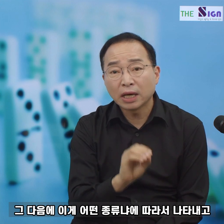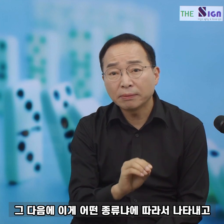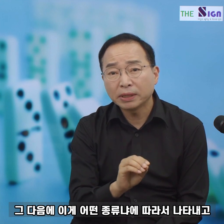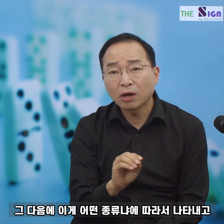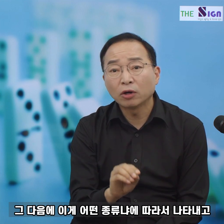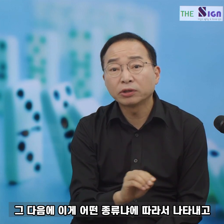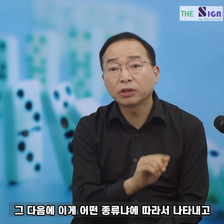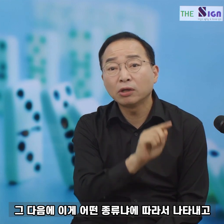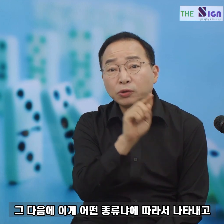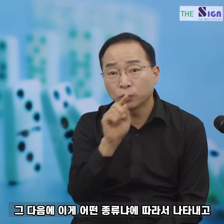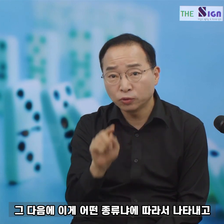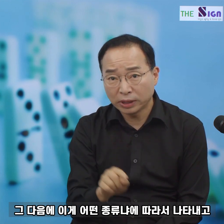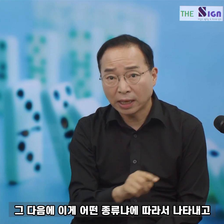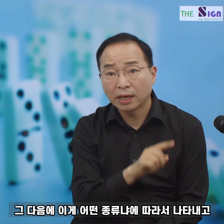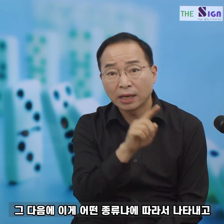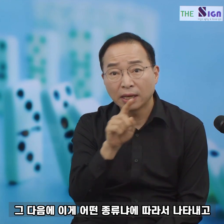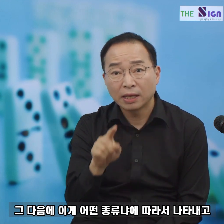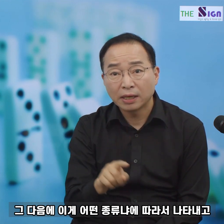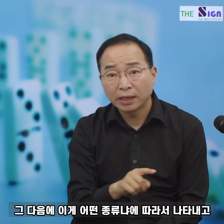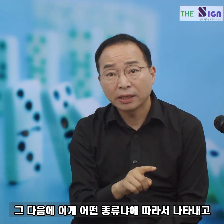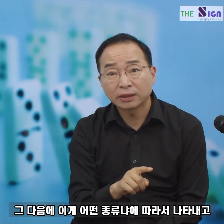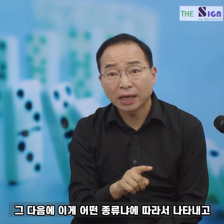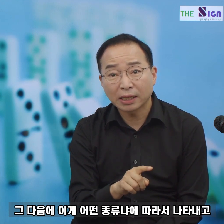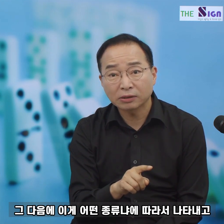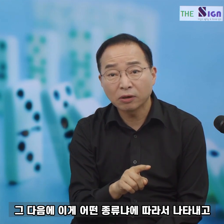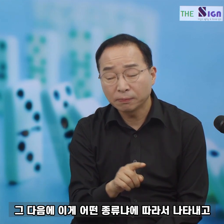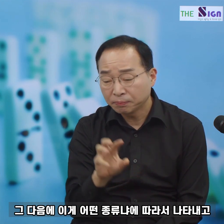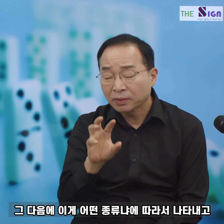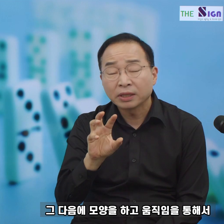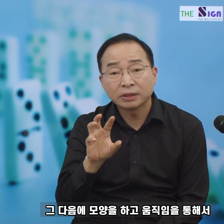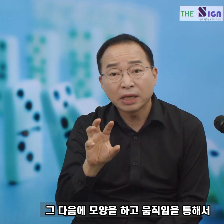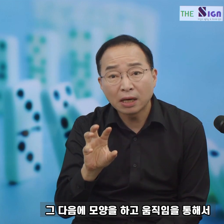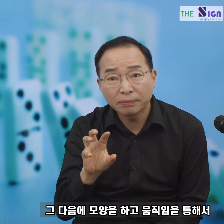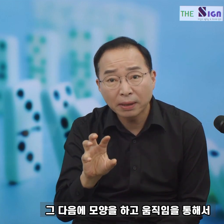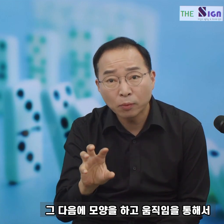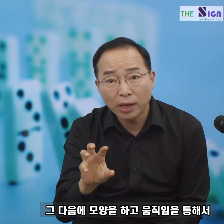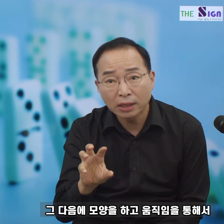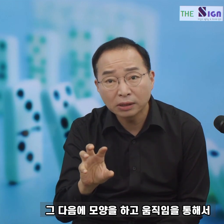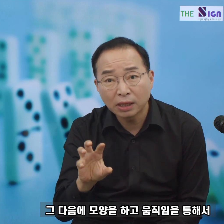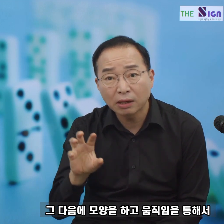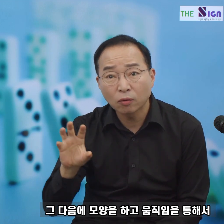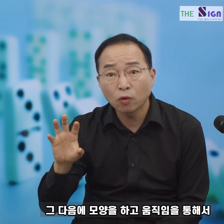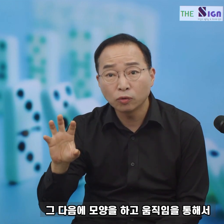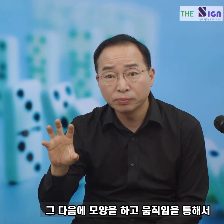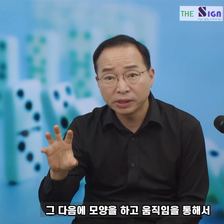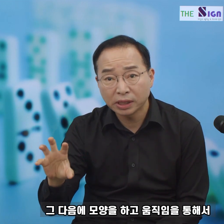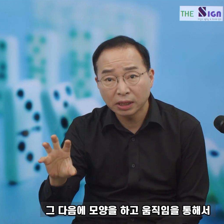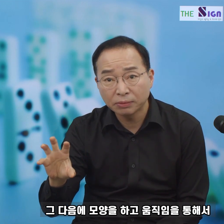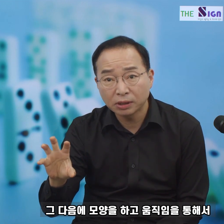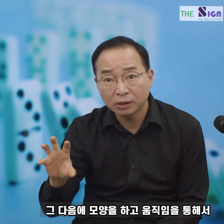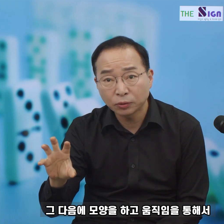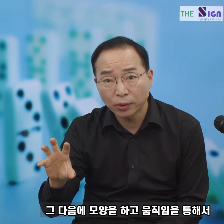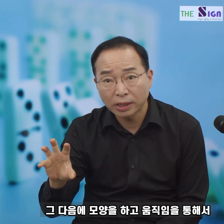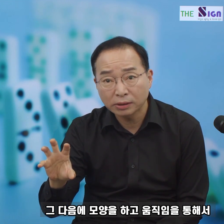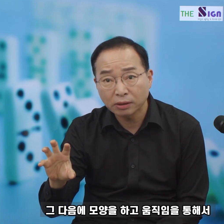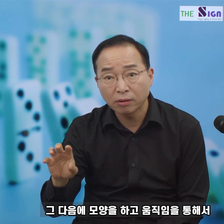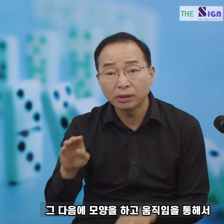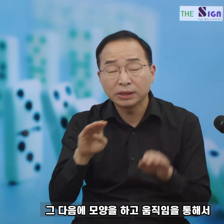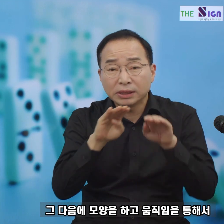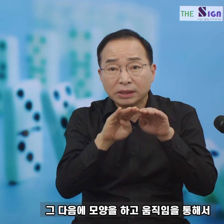이게 어떤 종류냐에 따라서 그 다음에 모양을 하고 움직임을 통해서